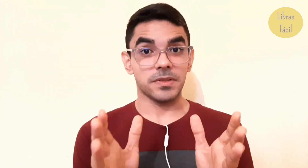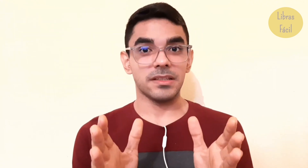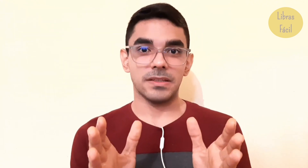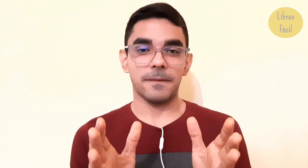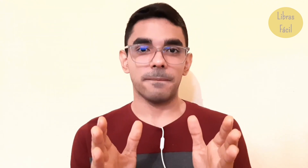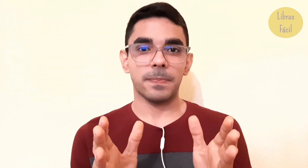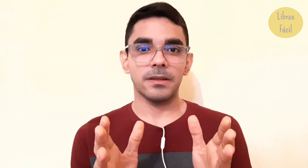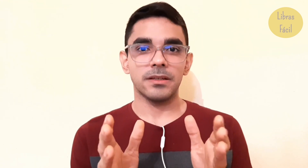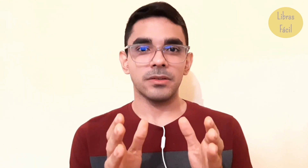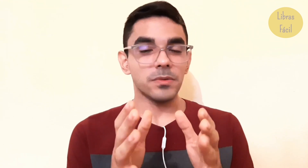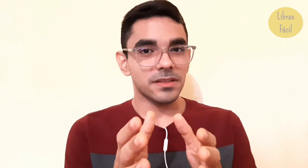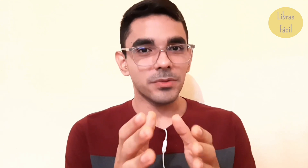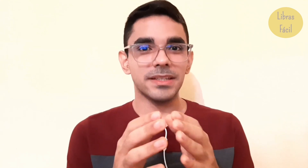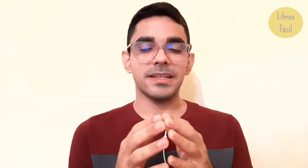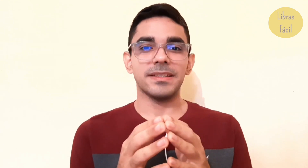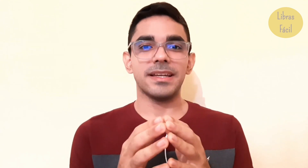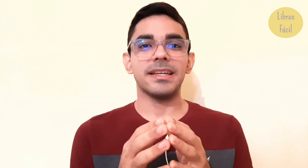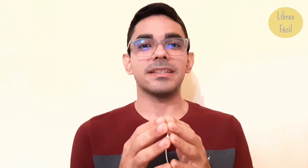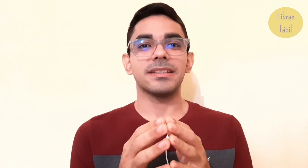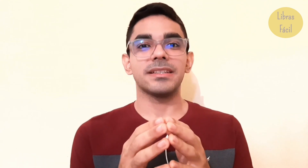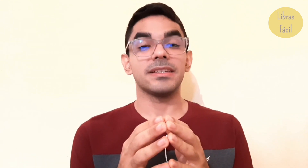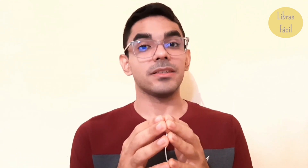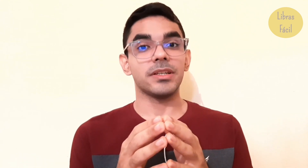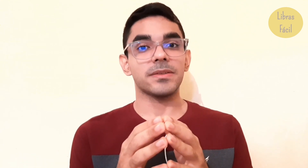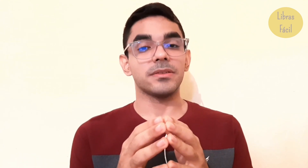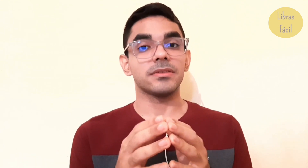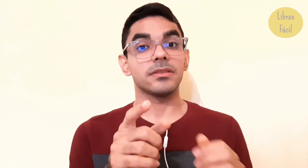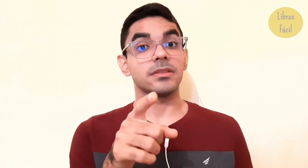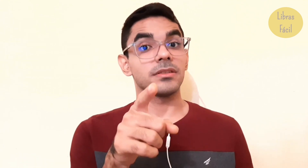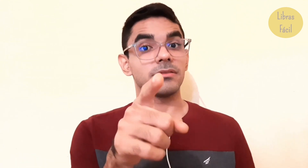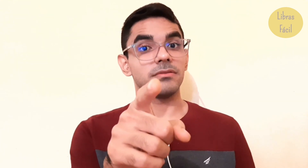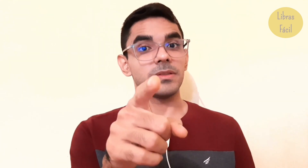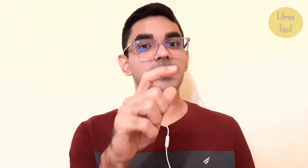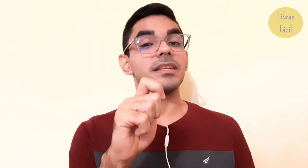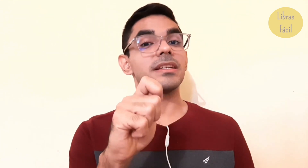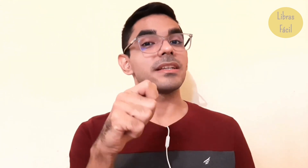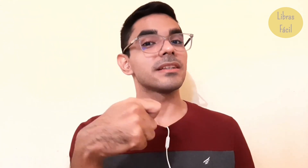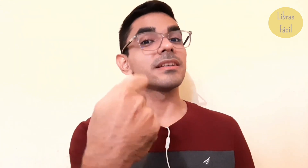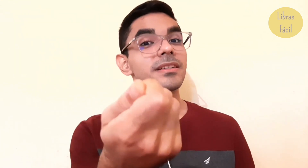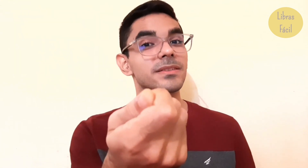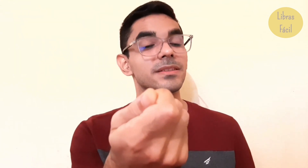você conseguiu entender essa ideia, então olha só, você,